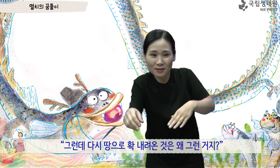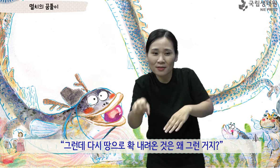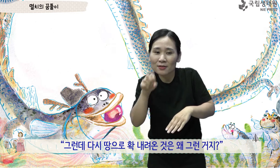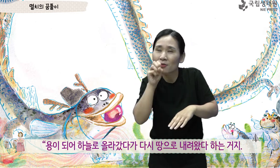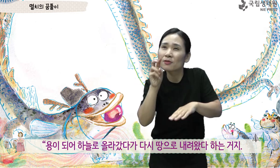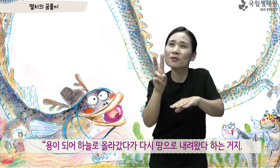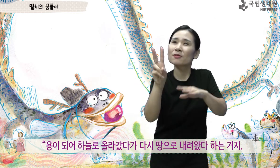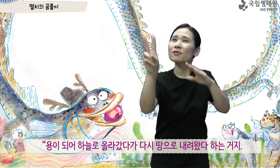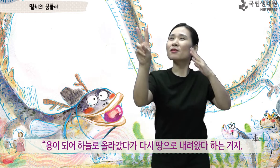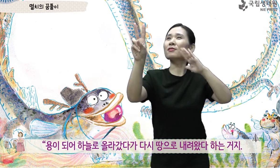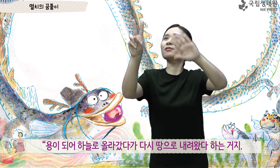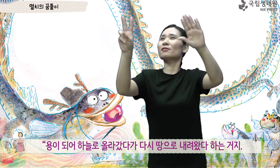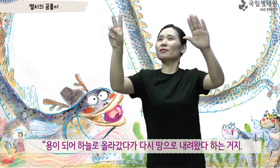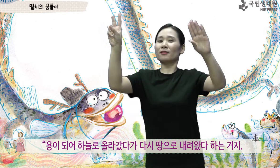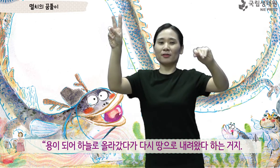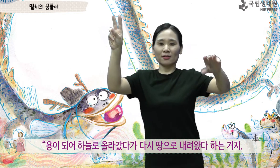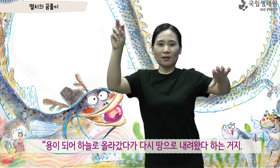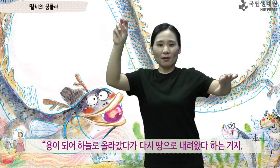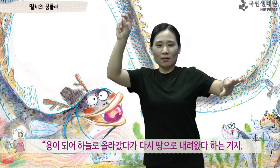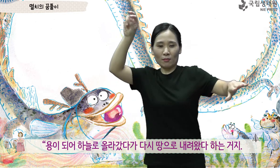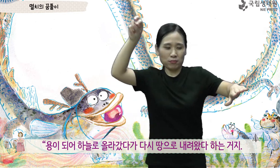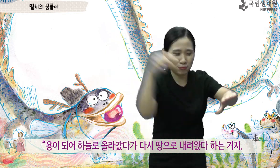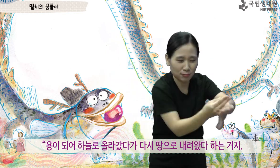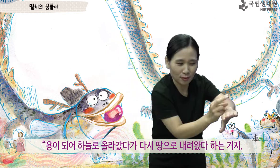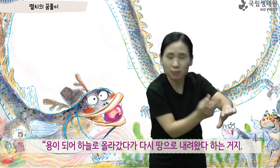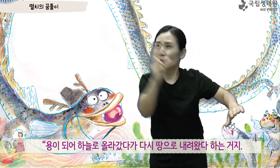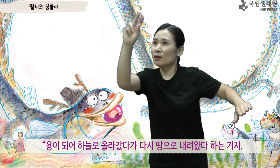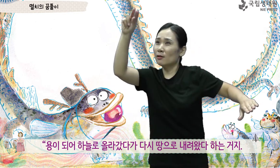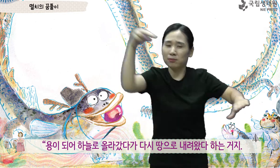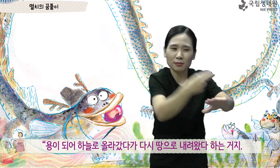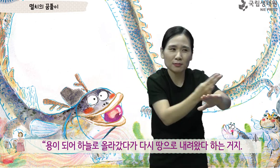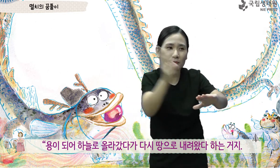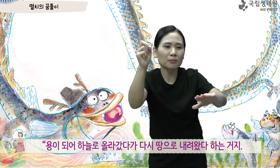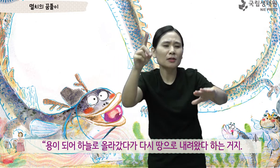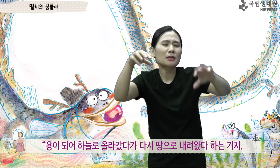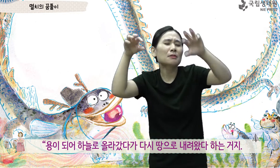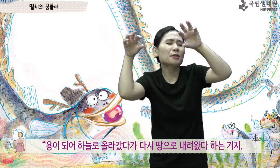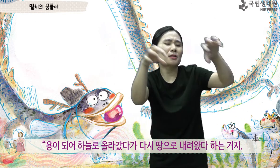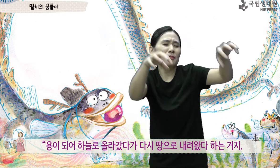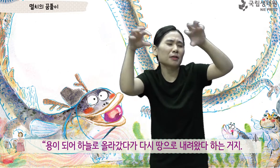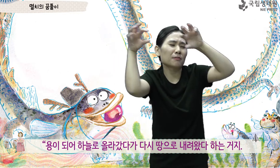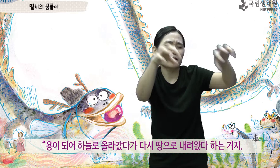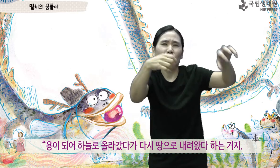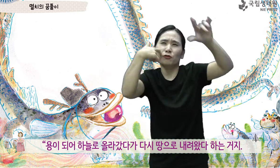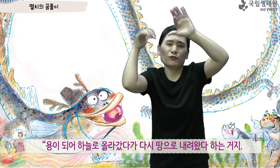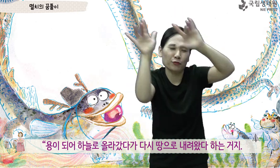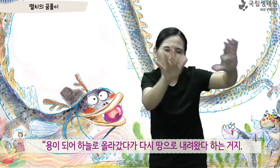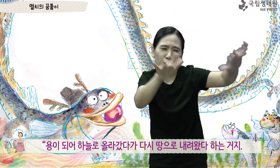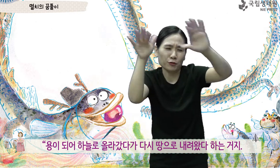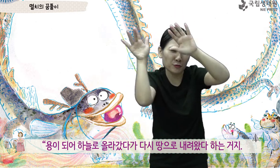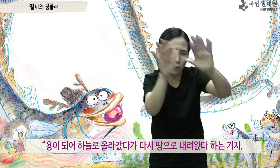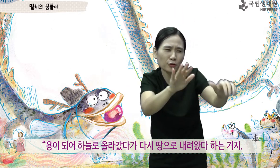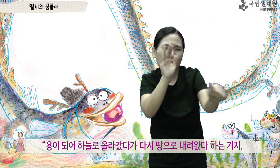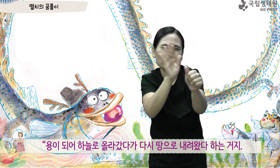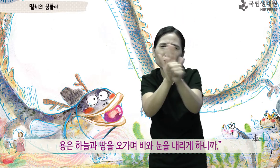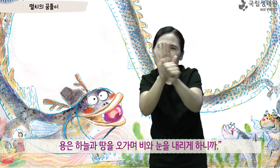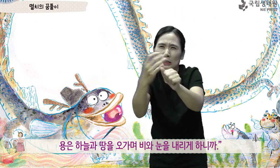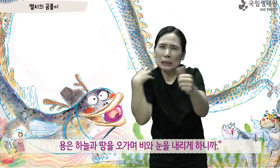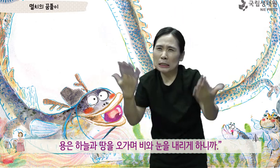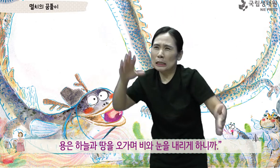거지? 용이 되어 하늘로 올라갔다가 다시 땅으로 내려왔다 하는 거지.